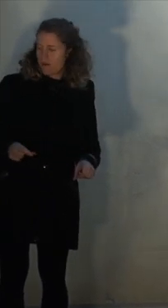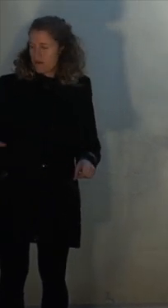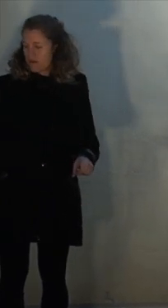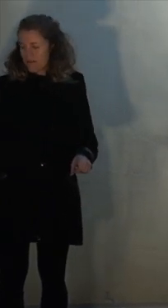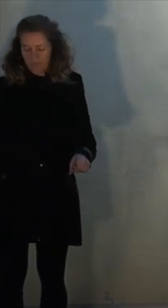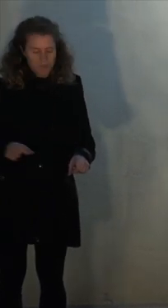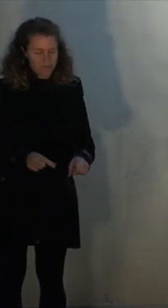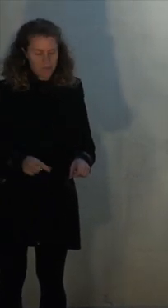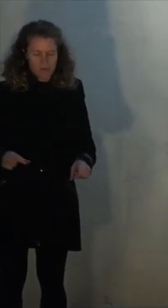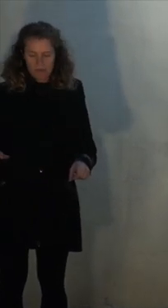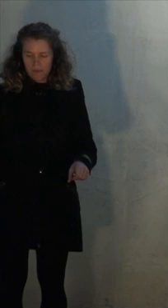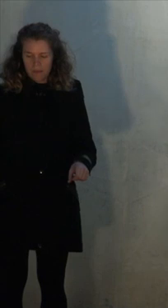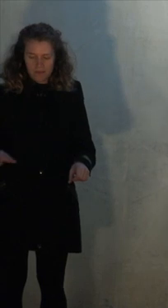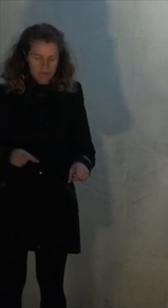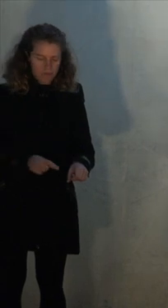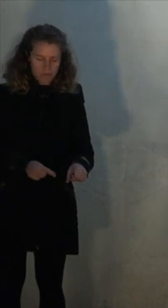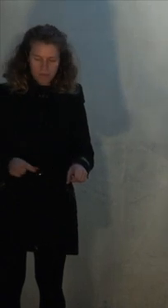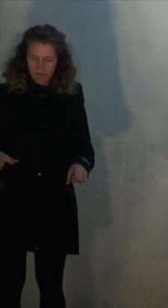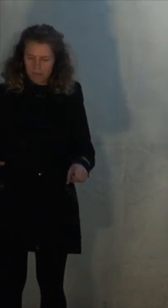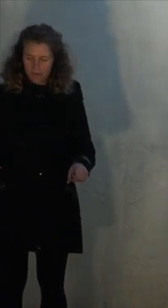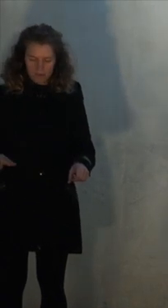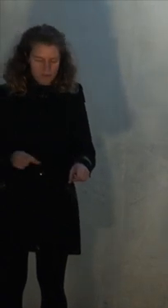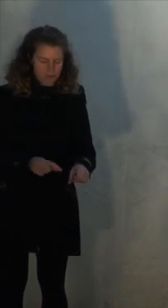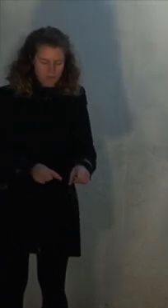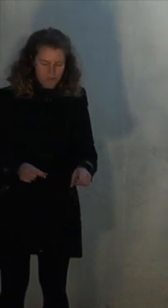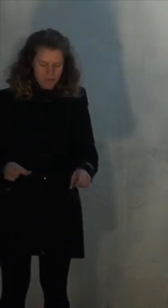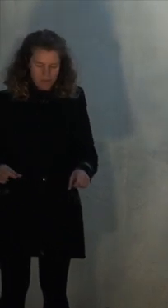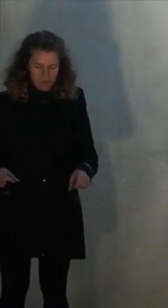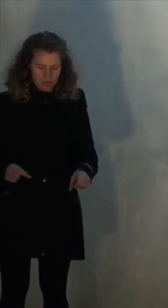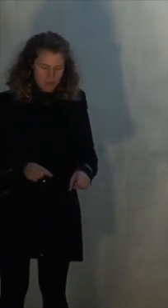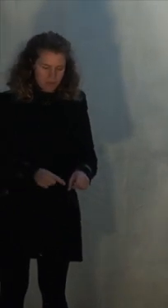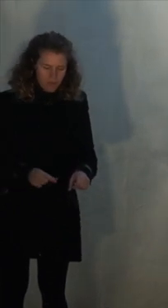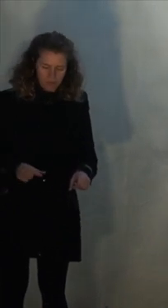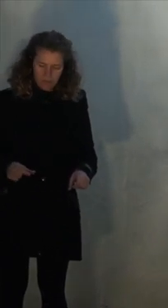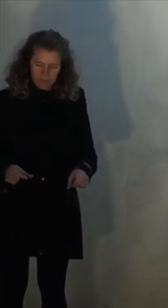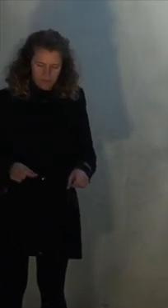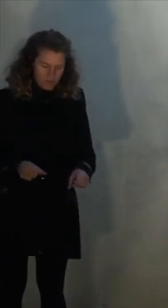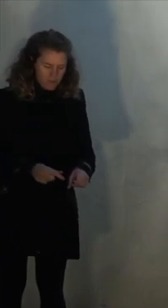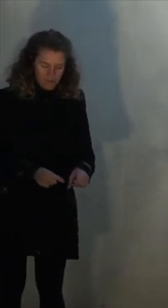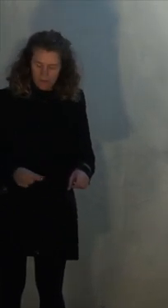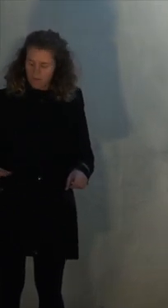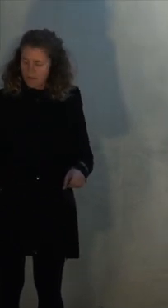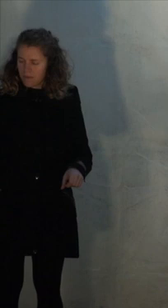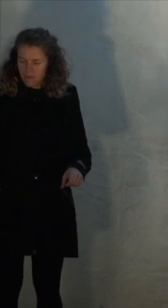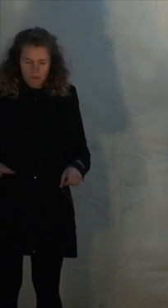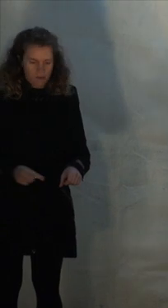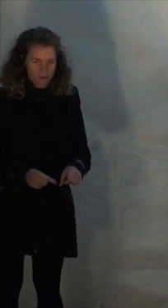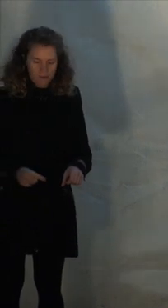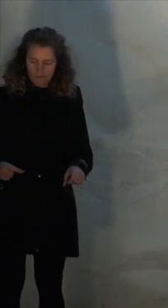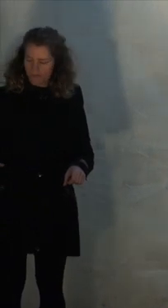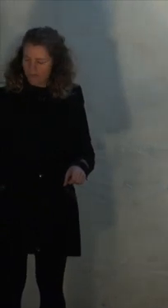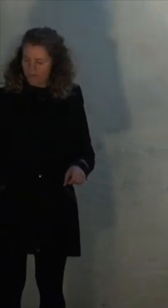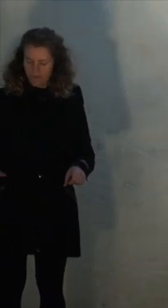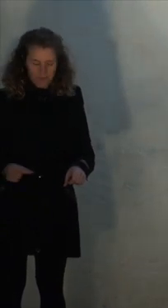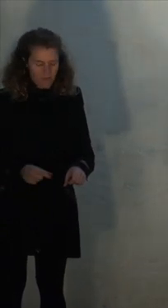ya me contaron. Y bueno, pues yo creo que tú podrías hacer lo mismo. Encontramos momentos para que vayas aprendiendo cosas